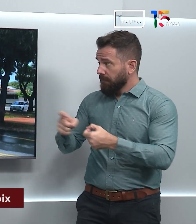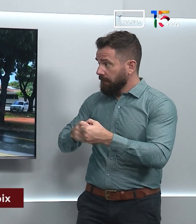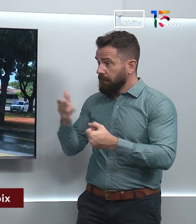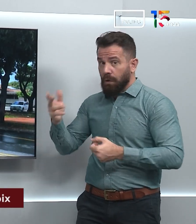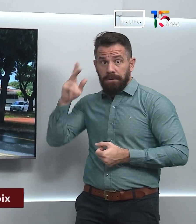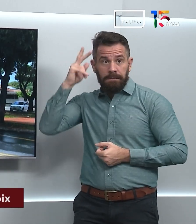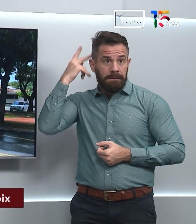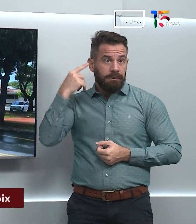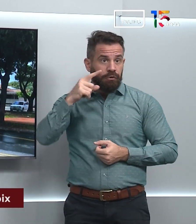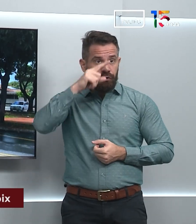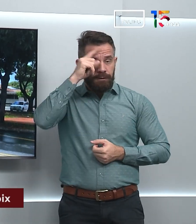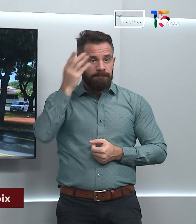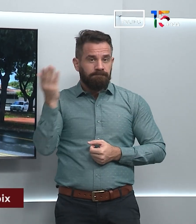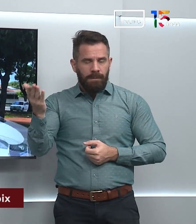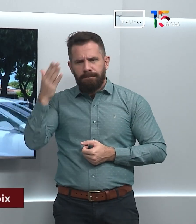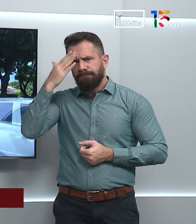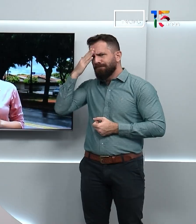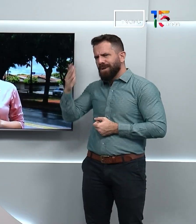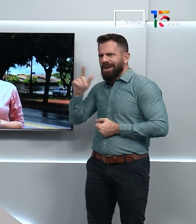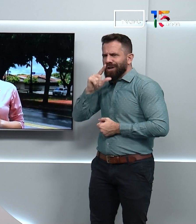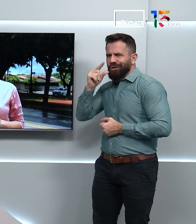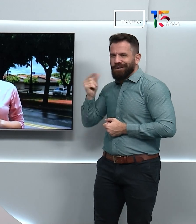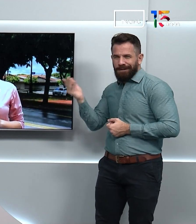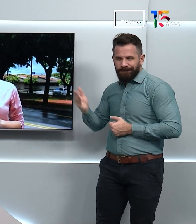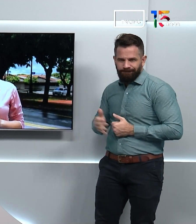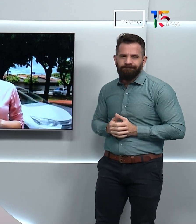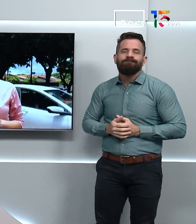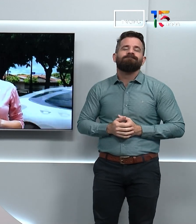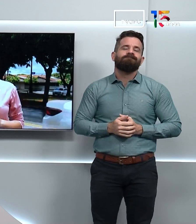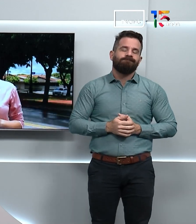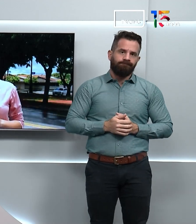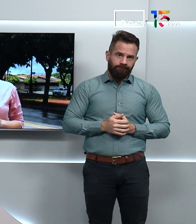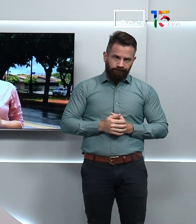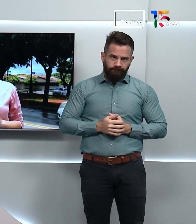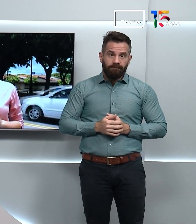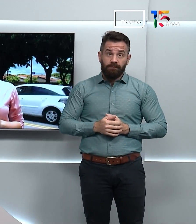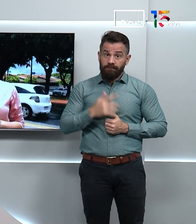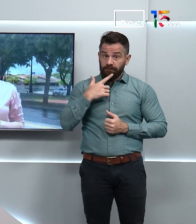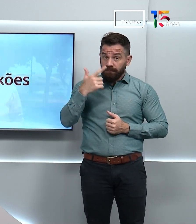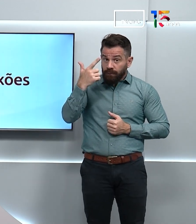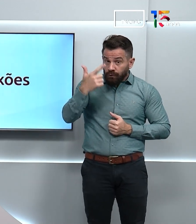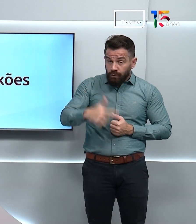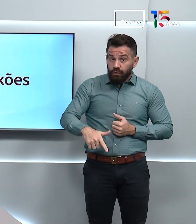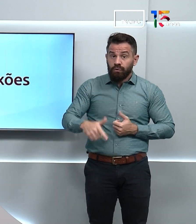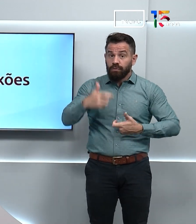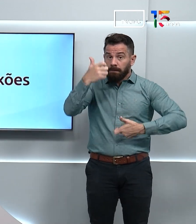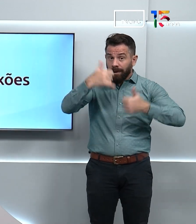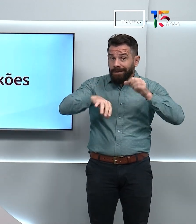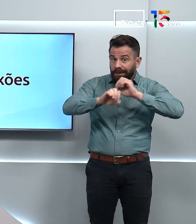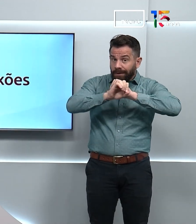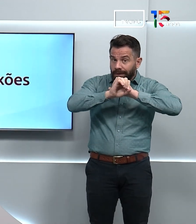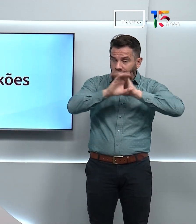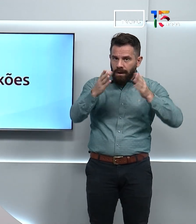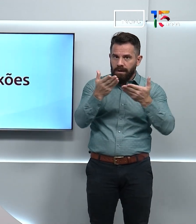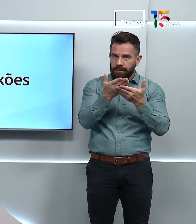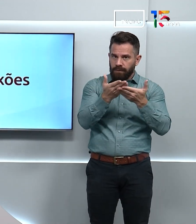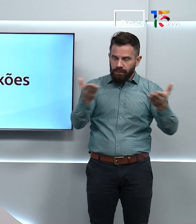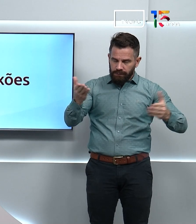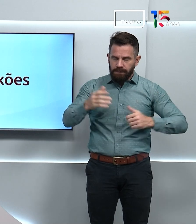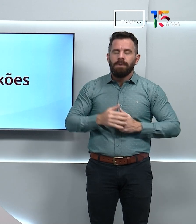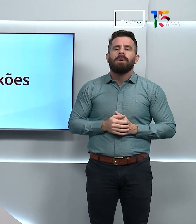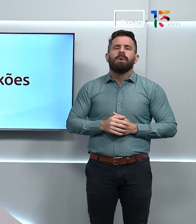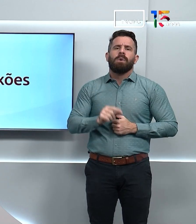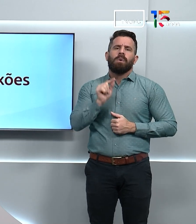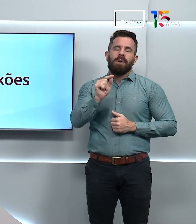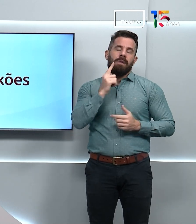Muito obrigada, Janaína, pelas informações. Bom, só para ressaltar, então, para você entender melhor, né,